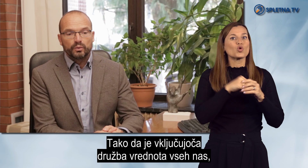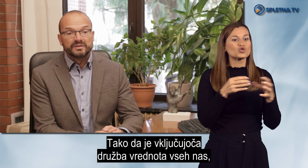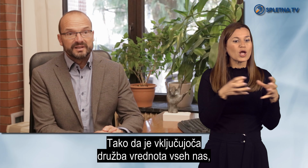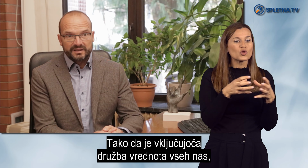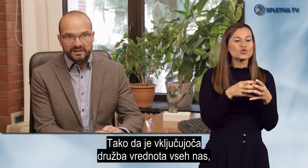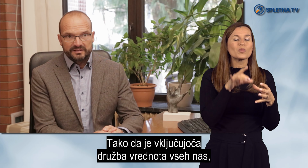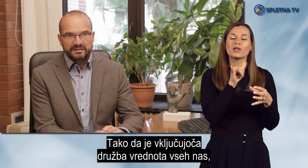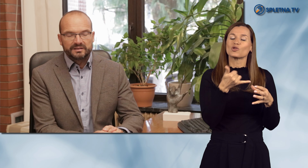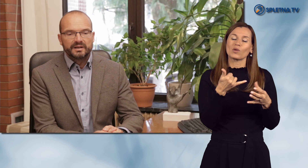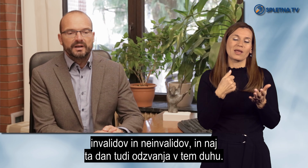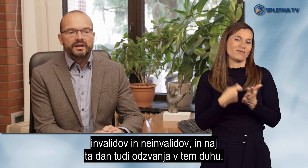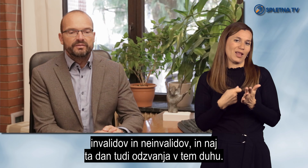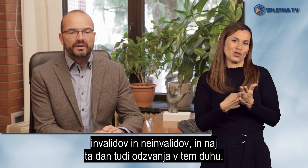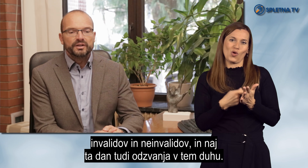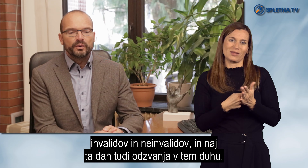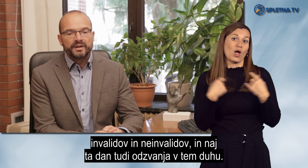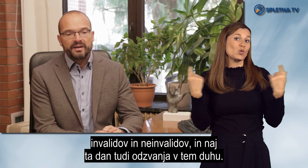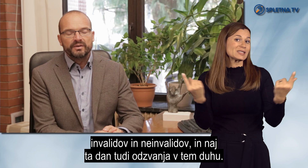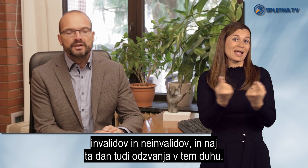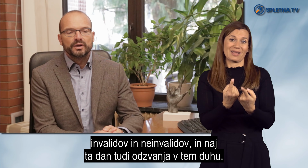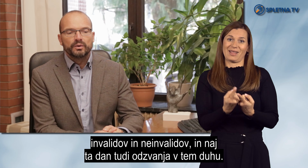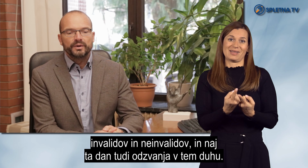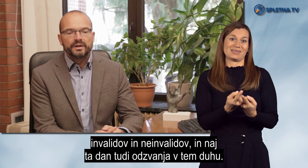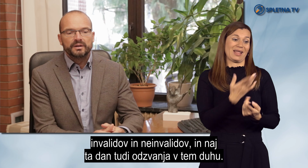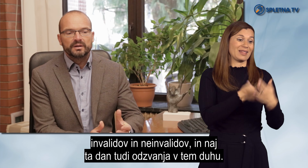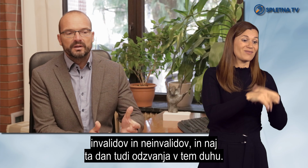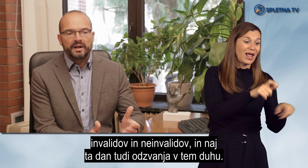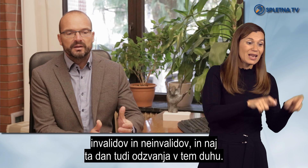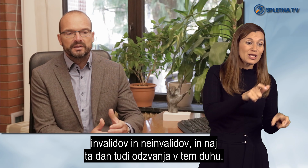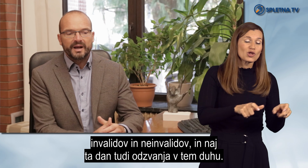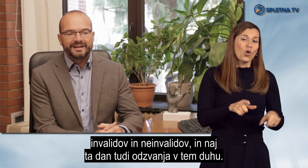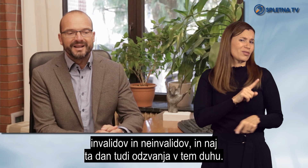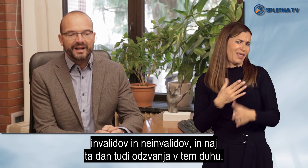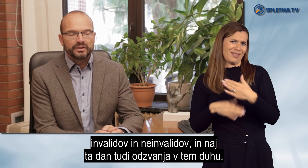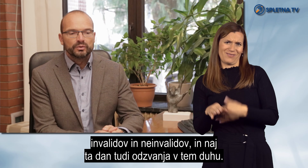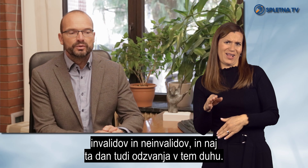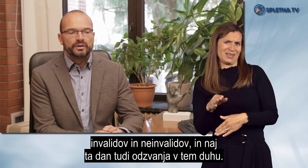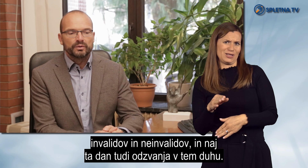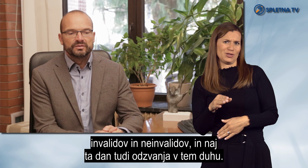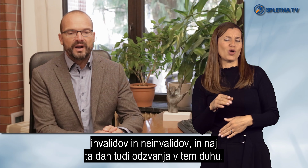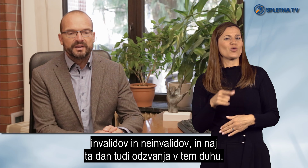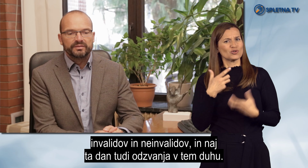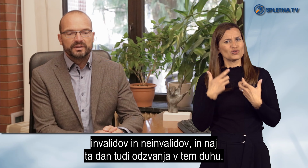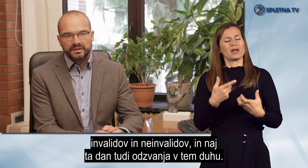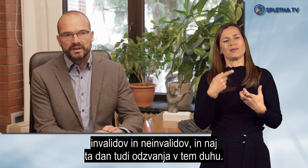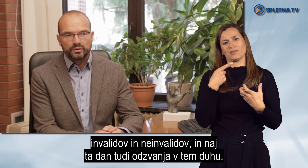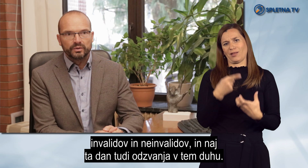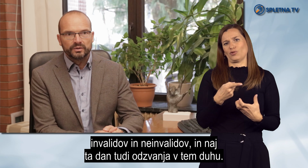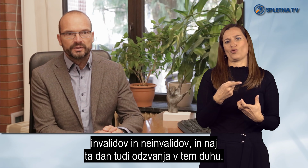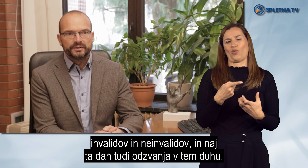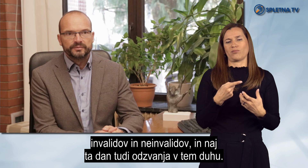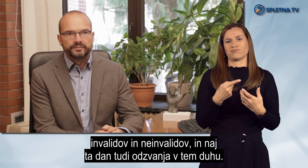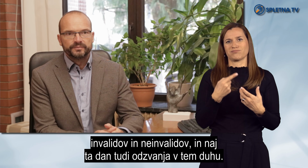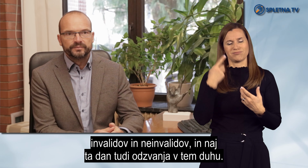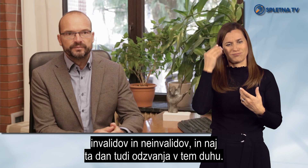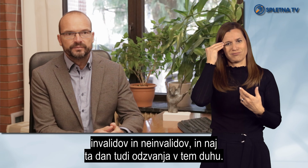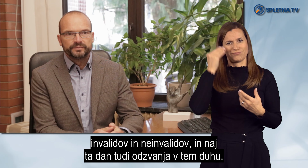vrednota vseh nas, invalidov in neinvalidov, in naj ta dan tudi odzvanja v tem duhu.